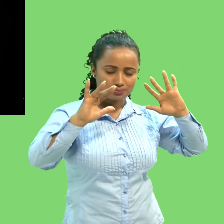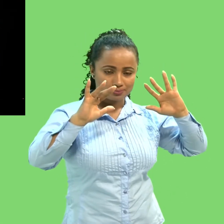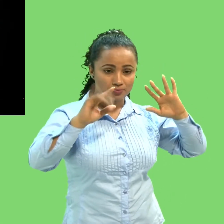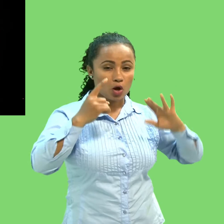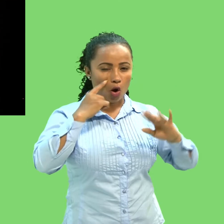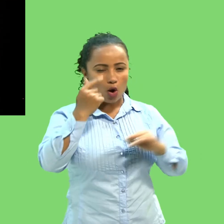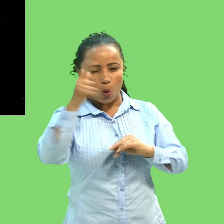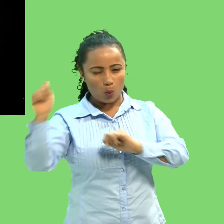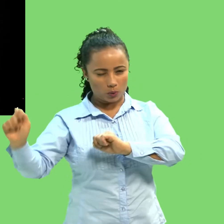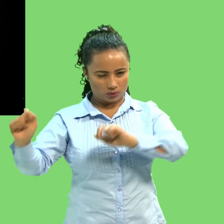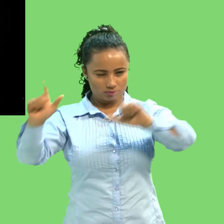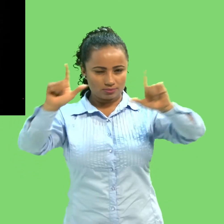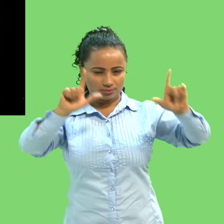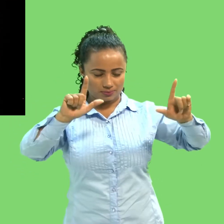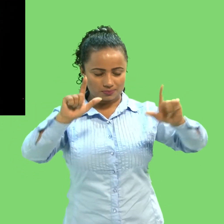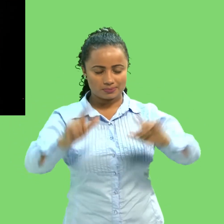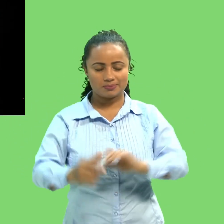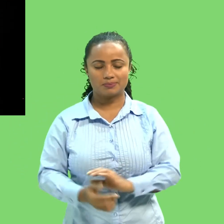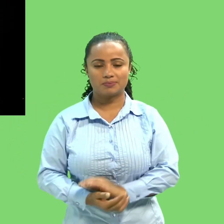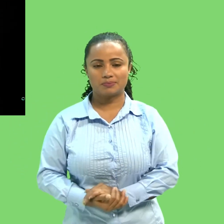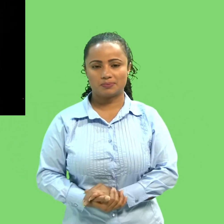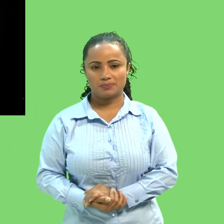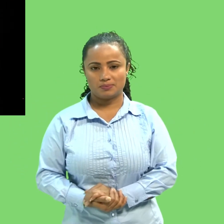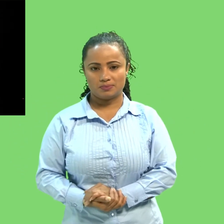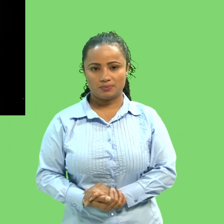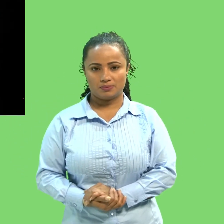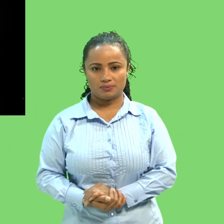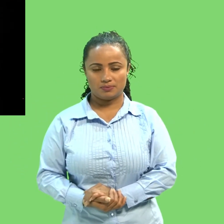Passando ao próximo slide.